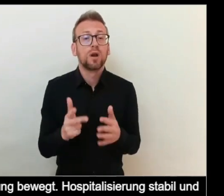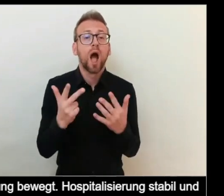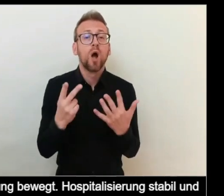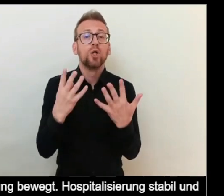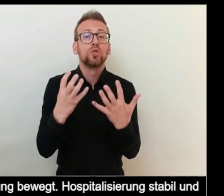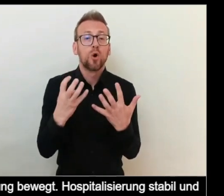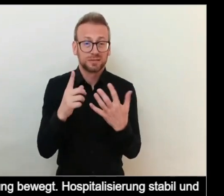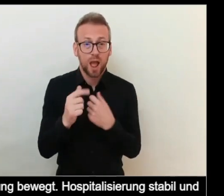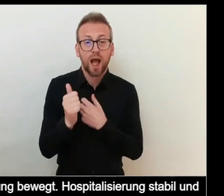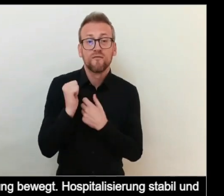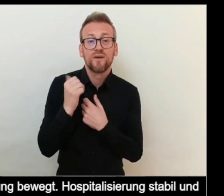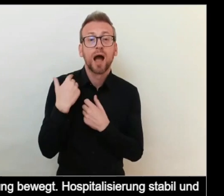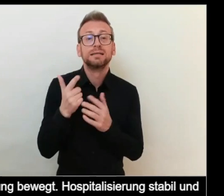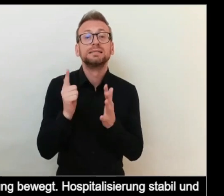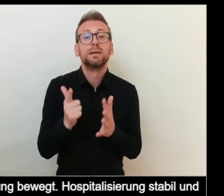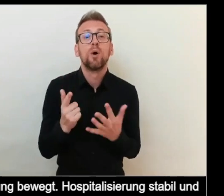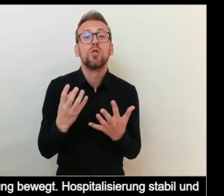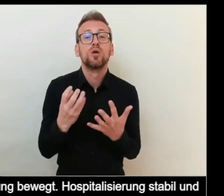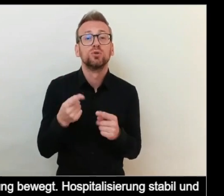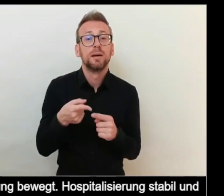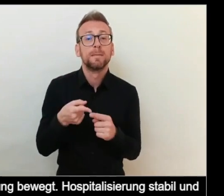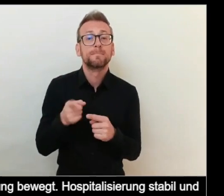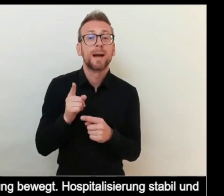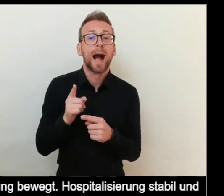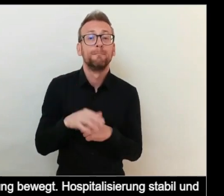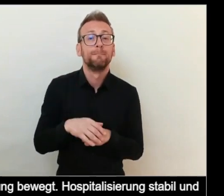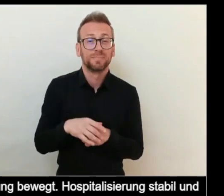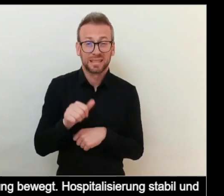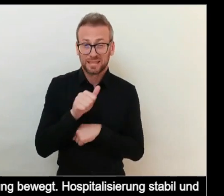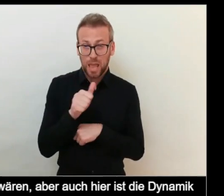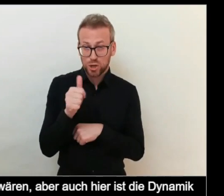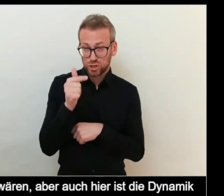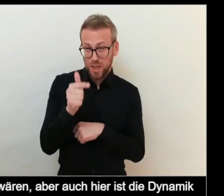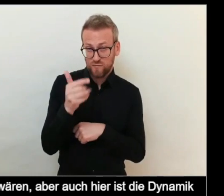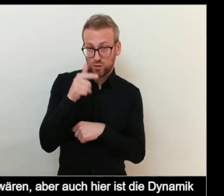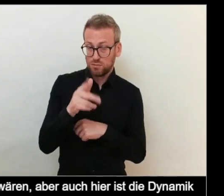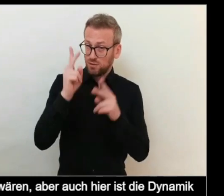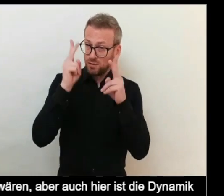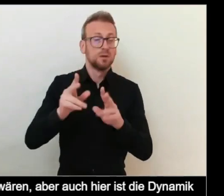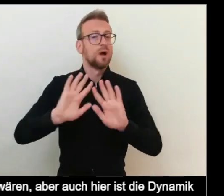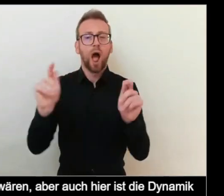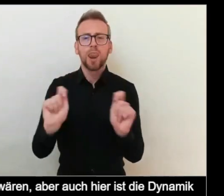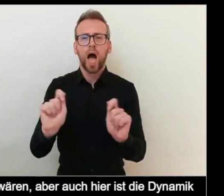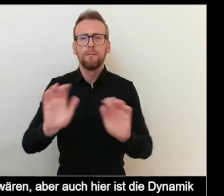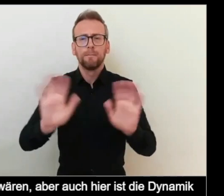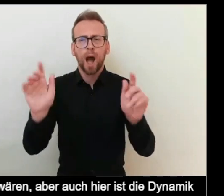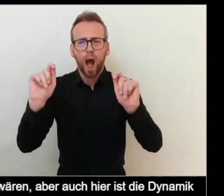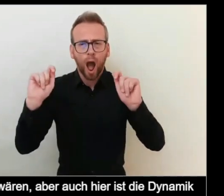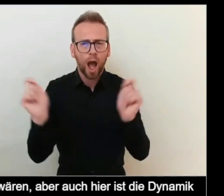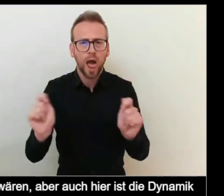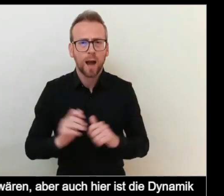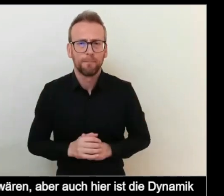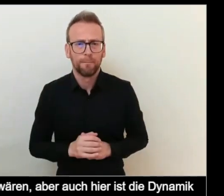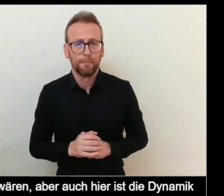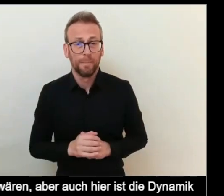4.097, also deutlicher Anstieg im Vergleich zur Vorwoche. Wir haben bayernweit nur 3 Landkreise und kreisfreie Städte